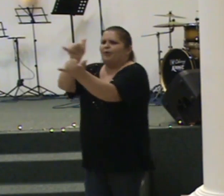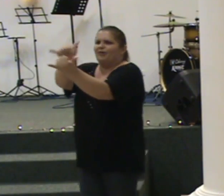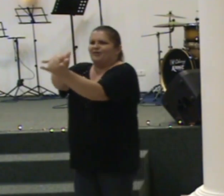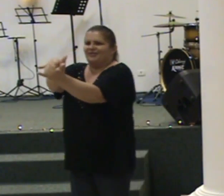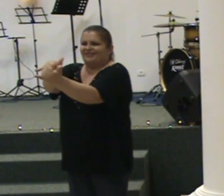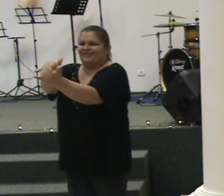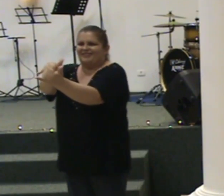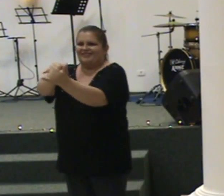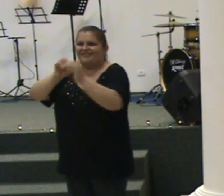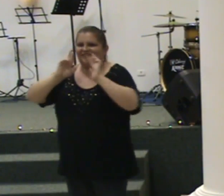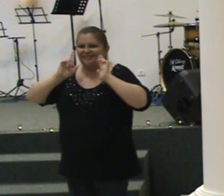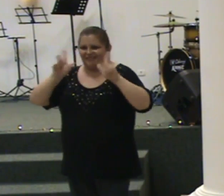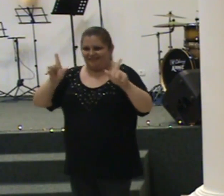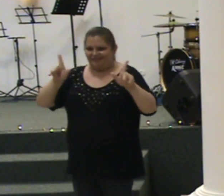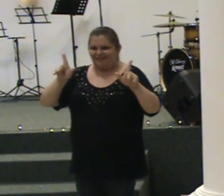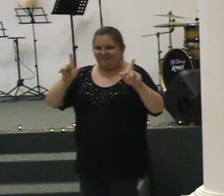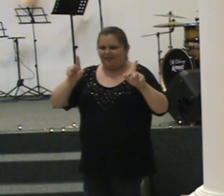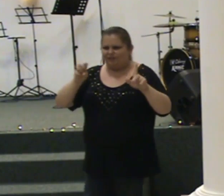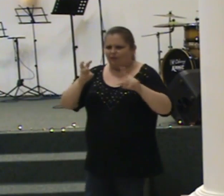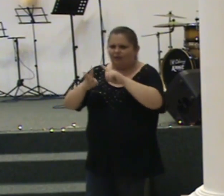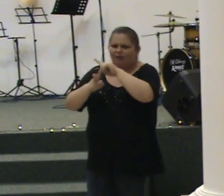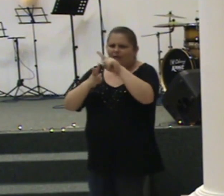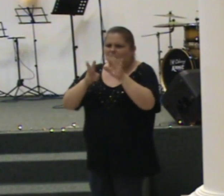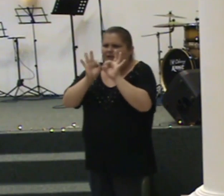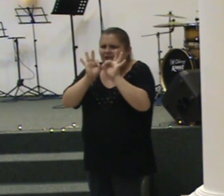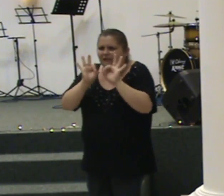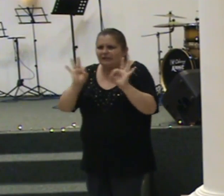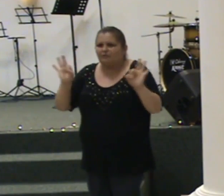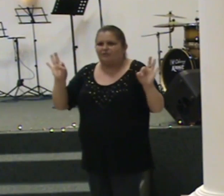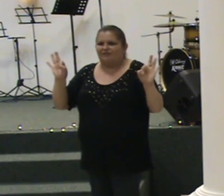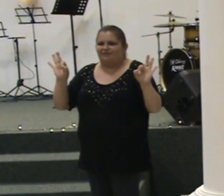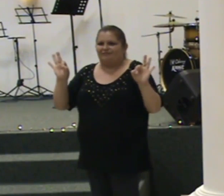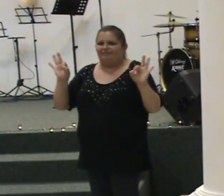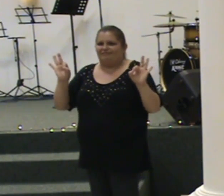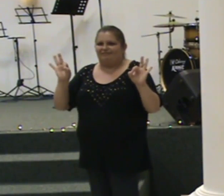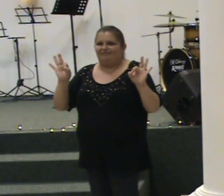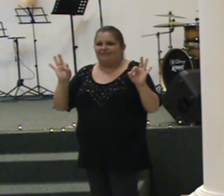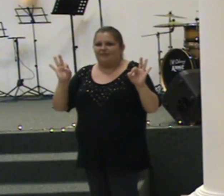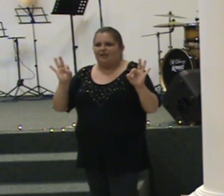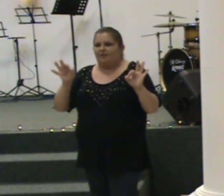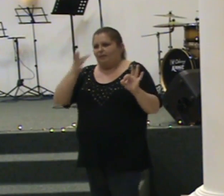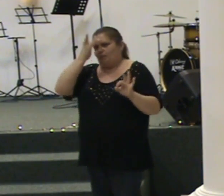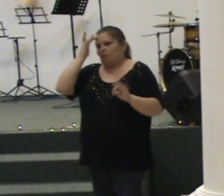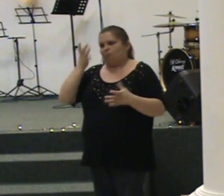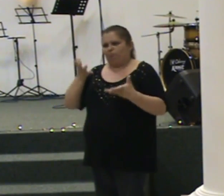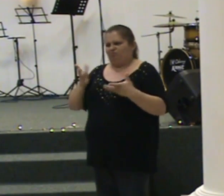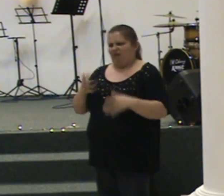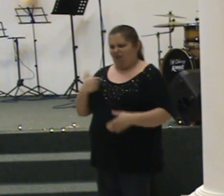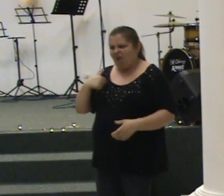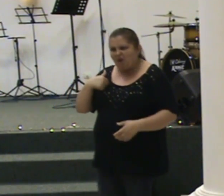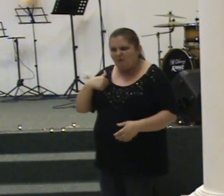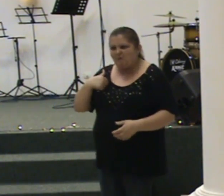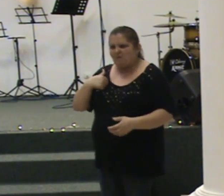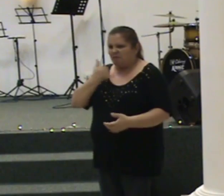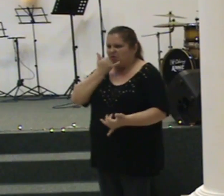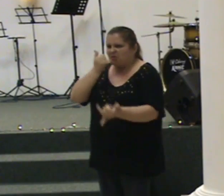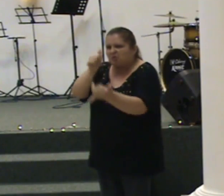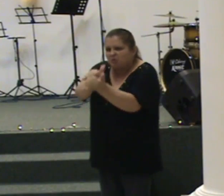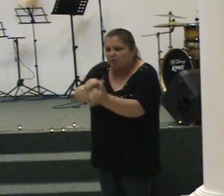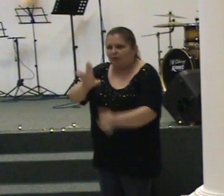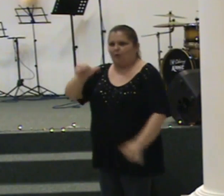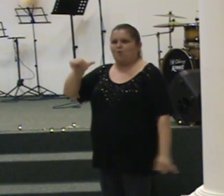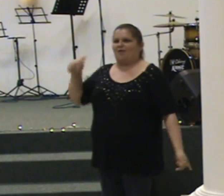Isso aí, irmãos, são 3 palavrinhas simples, mas está fora do vocabulário de muitas pessoas. E Deus quer